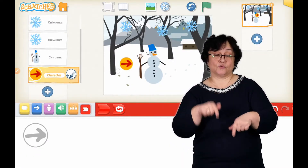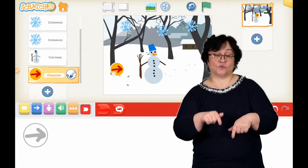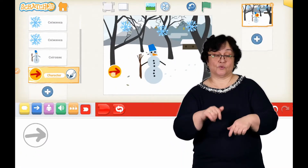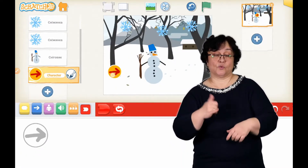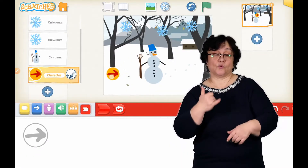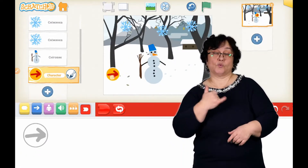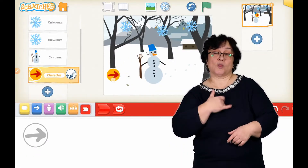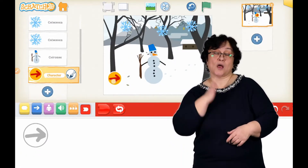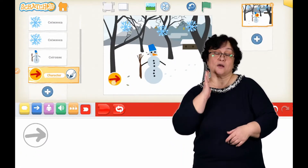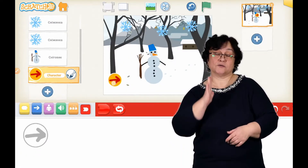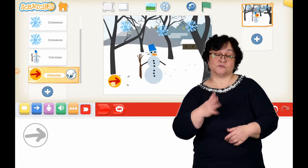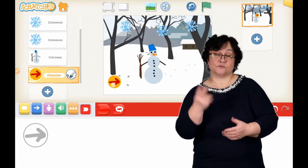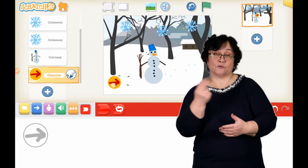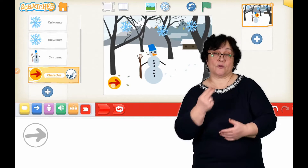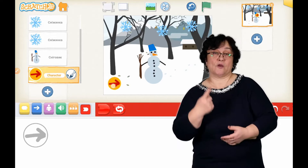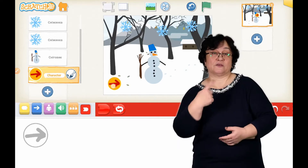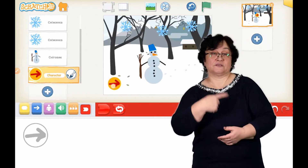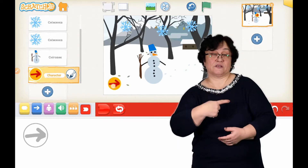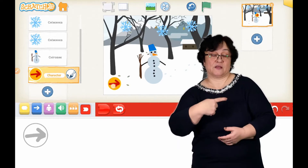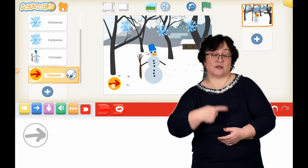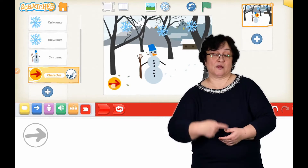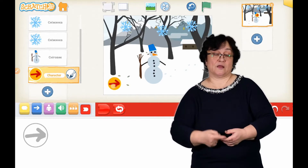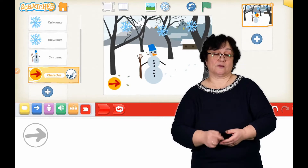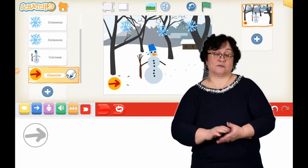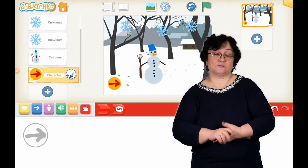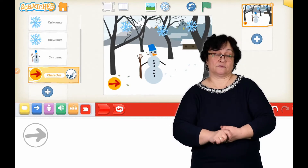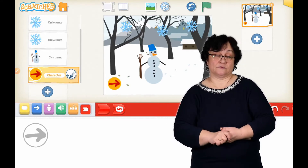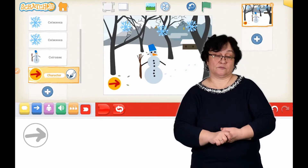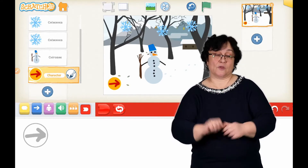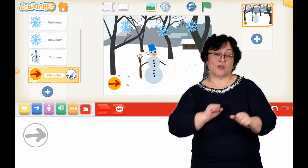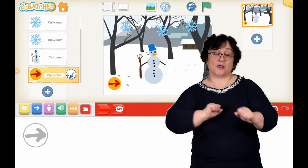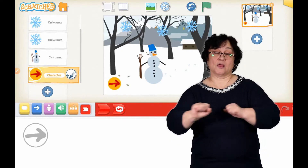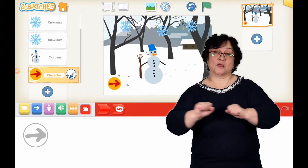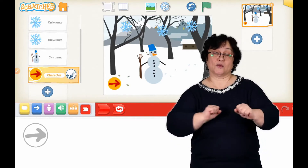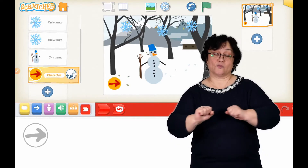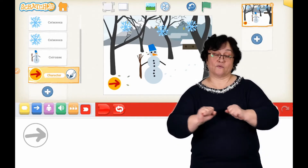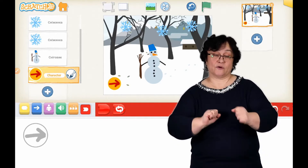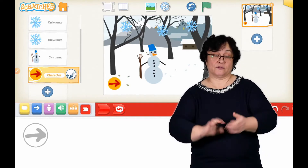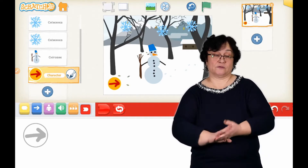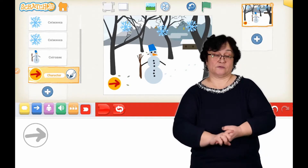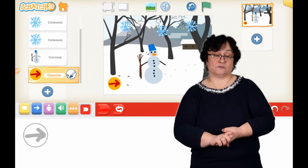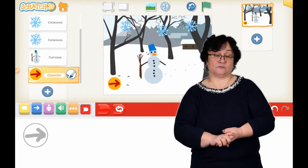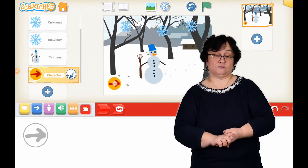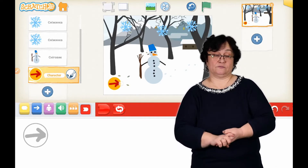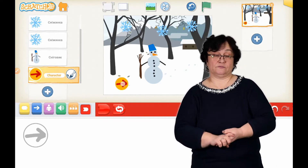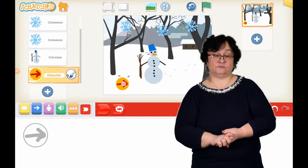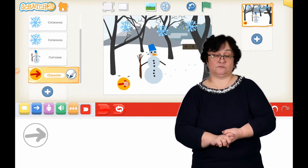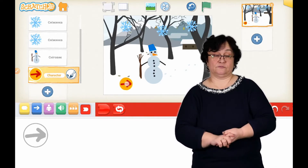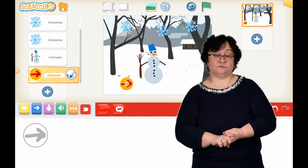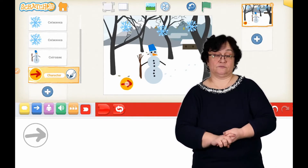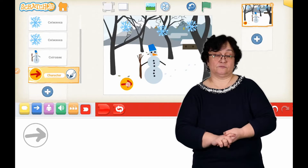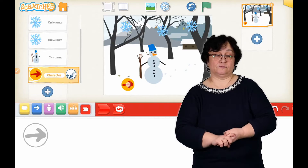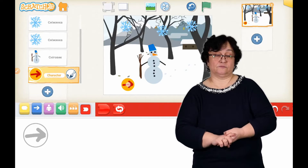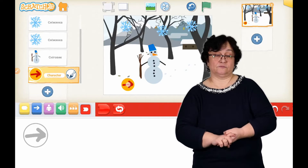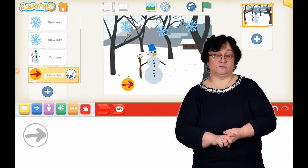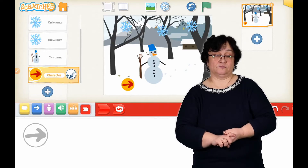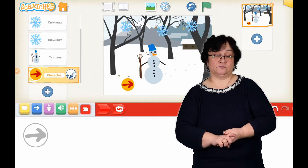Ось тут у нас буде стрілка вправо. Ми можемо ним керувати.